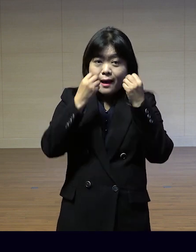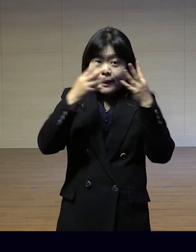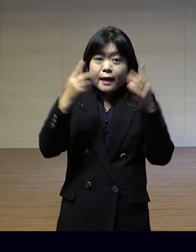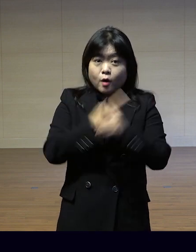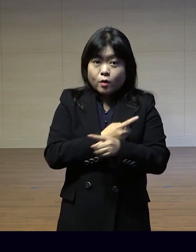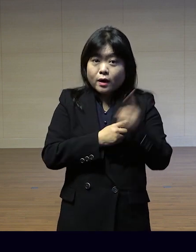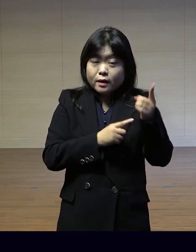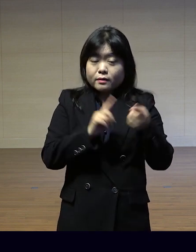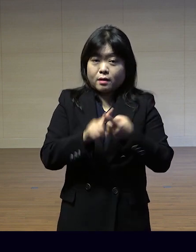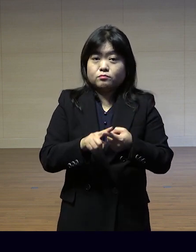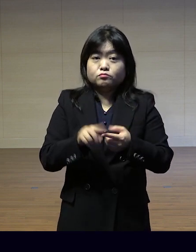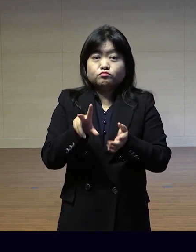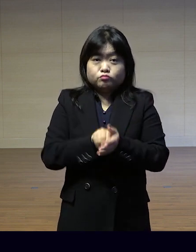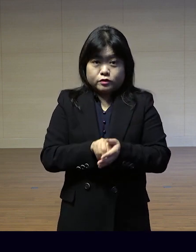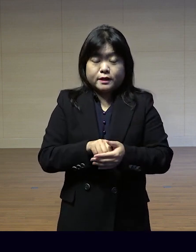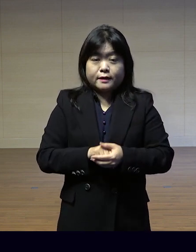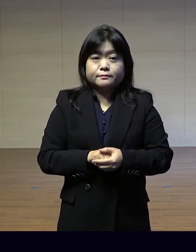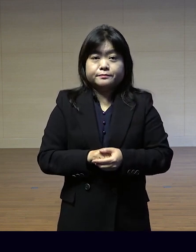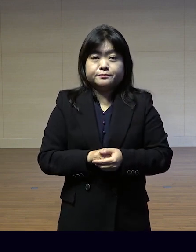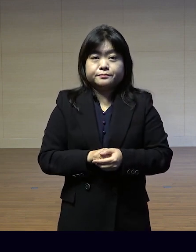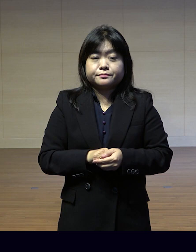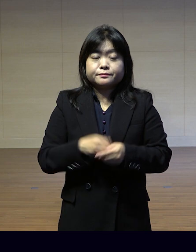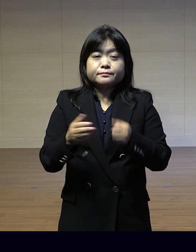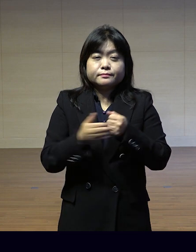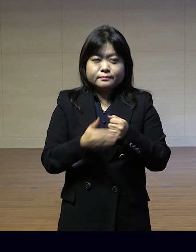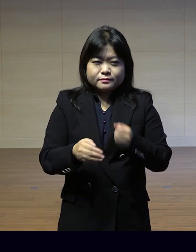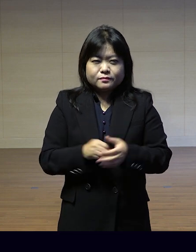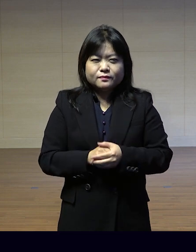말씀도 하셨고 연결이 될 것 같습니다. 그래서